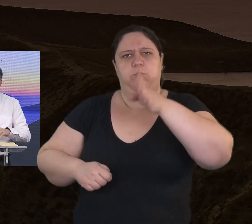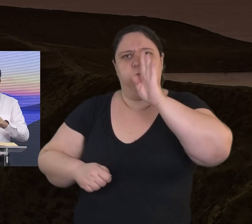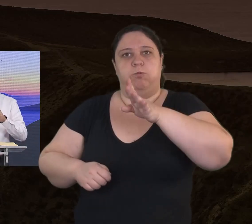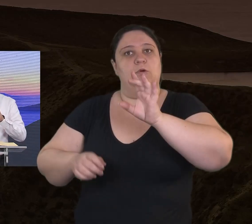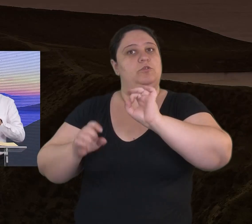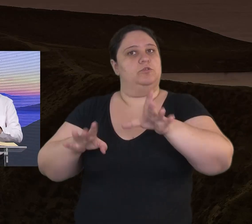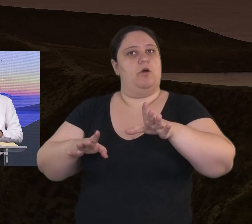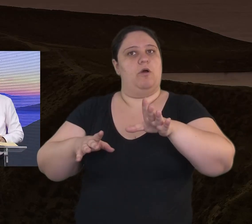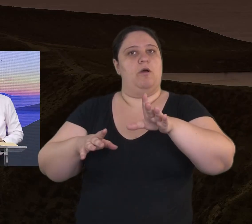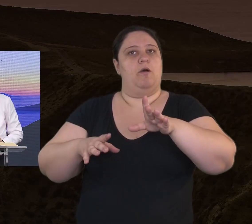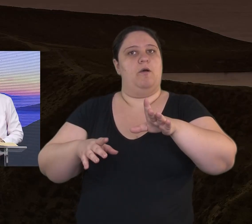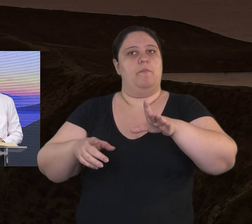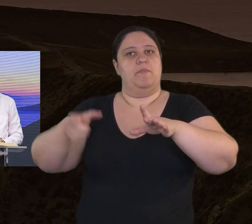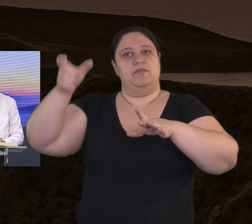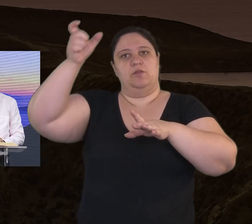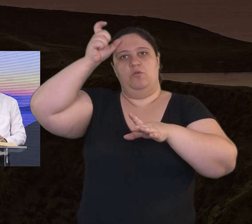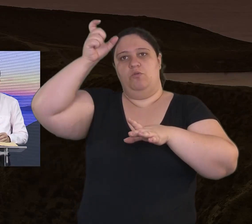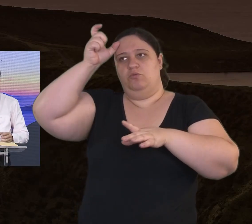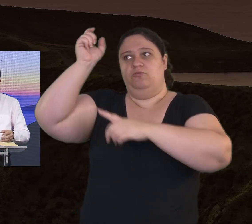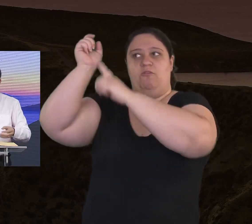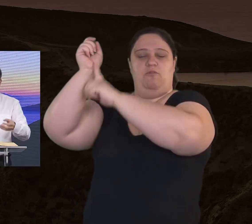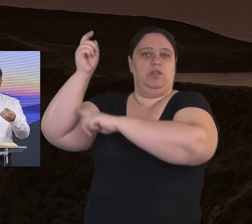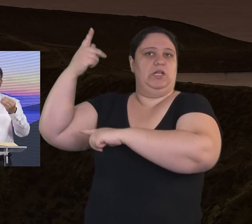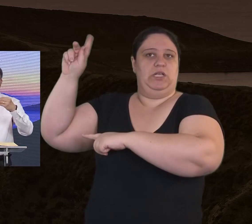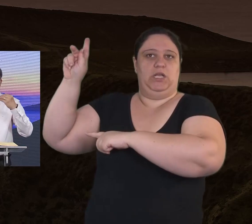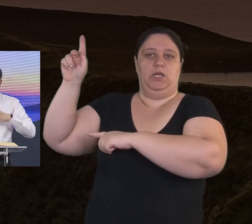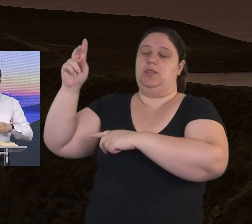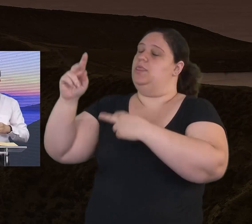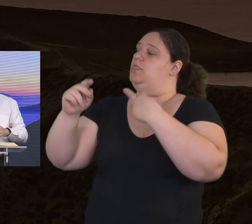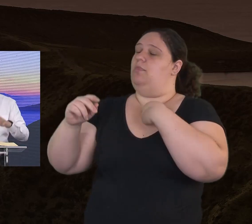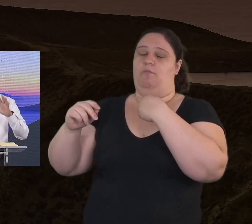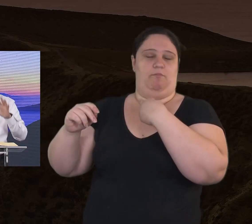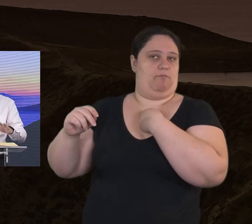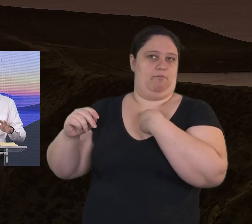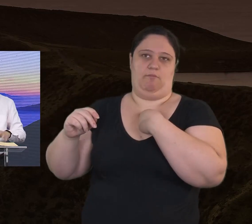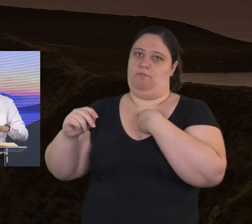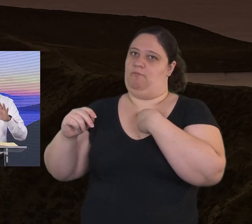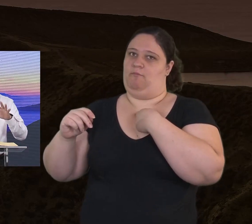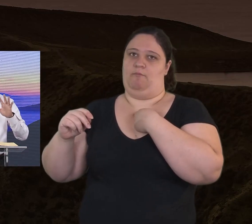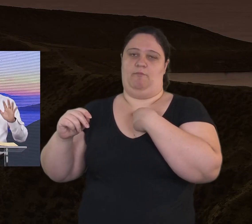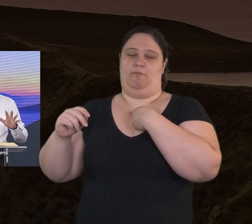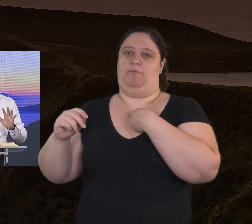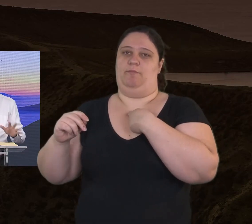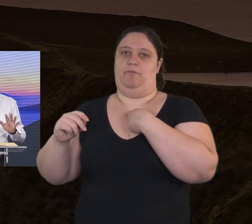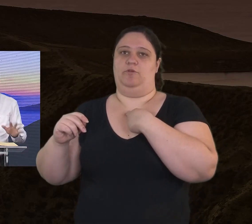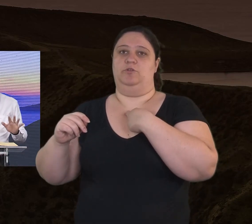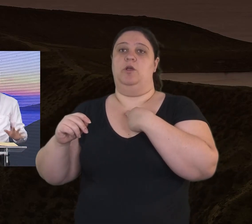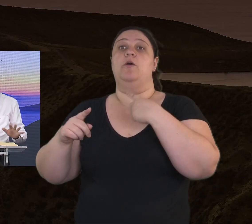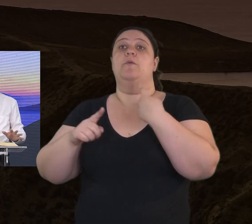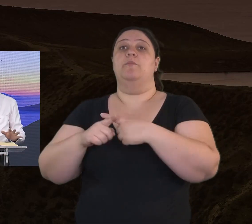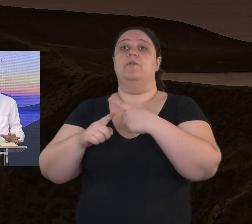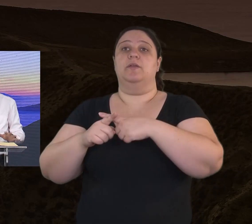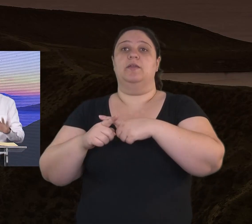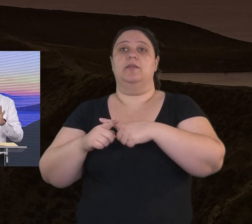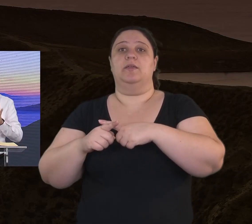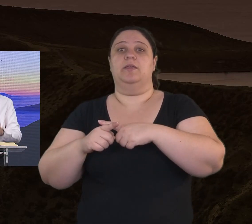que ele fizer é algo permitido por Deus. Porque ali Deus faz a sua vontade. Os irmãos estão me